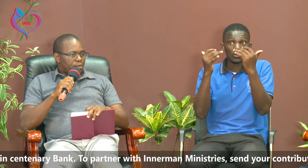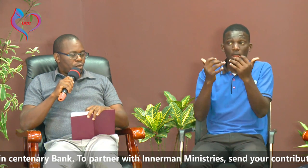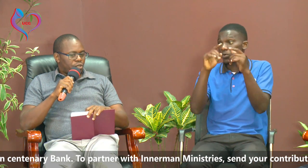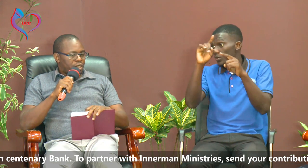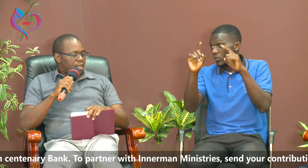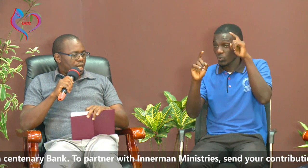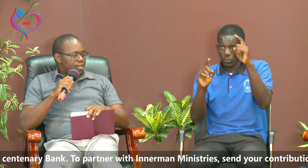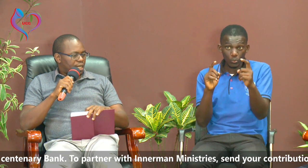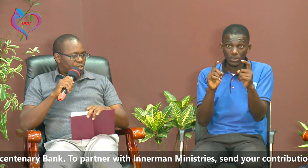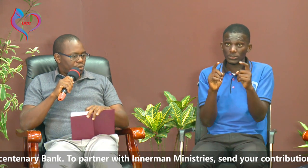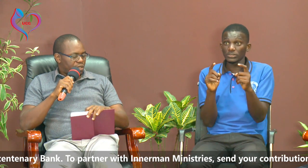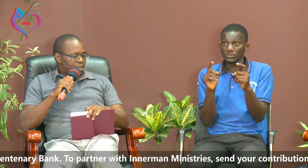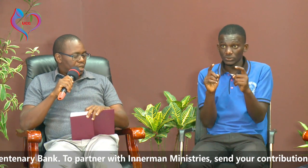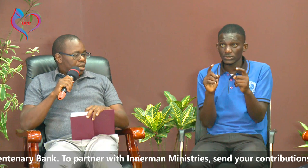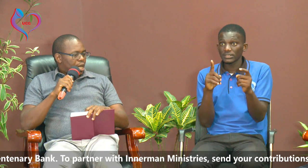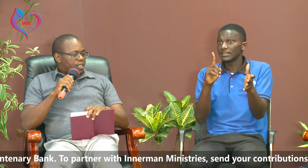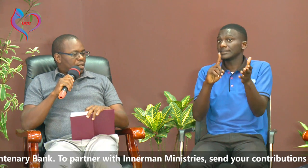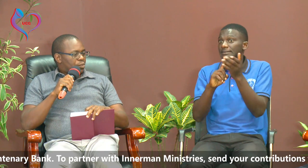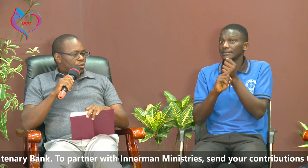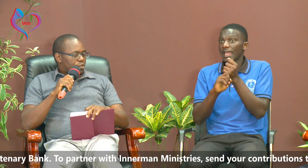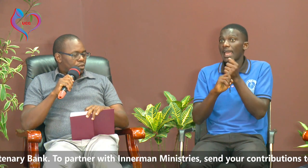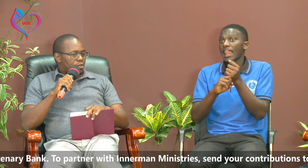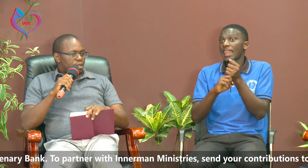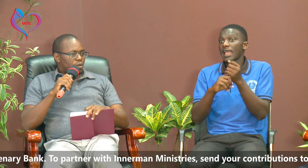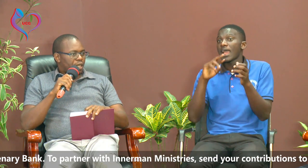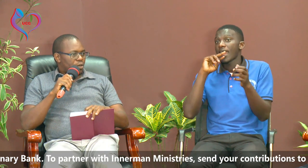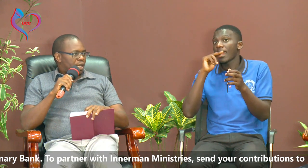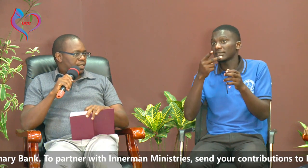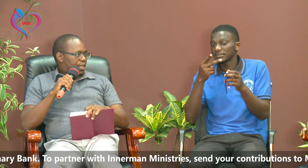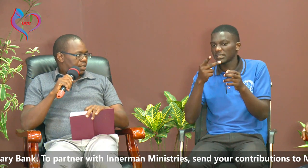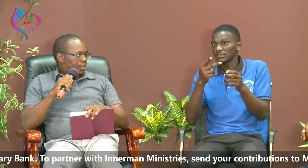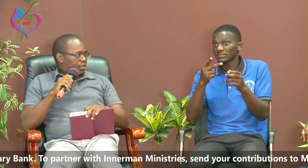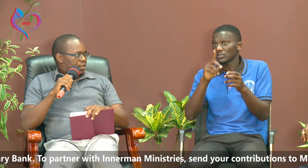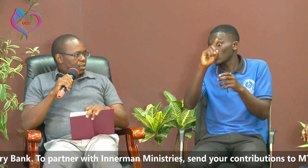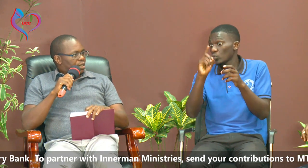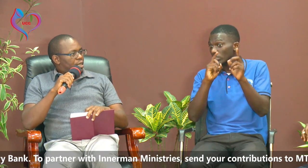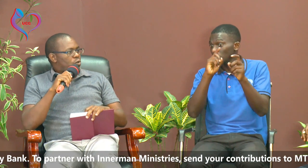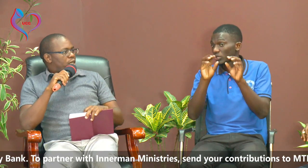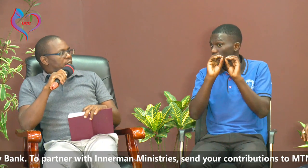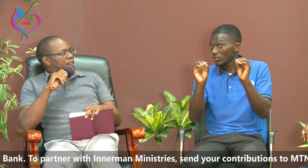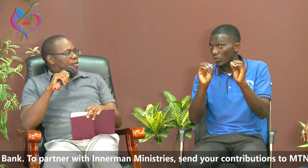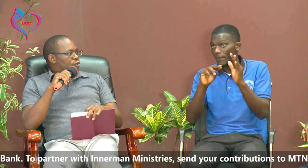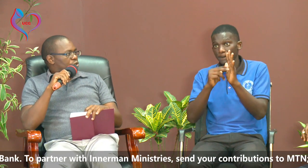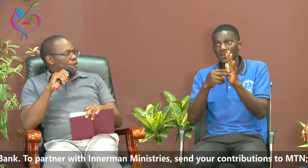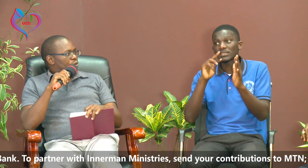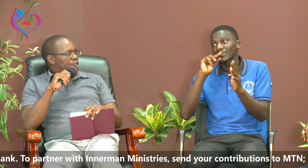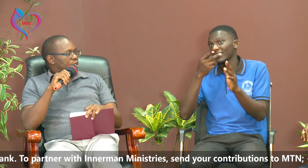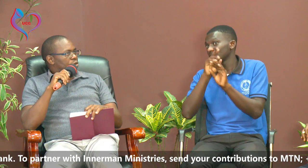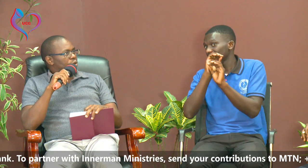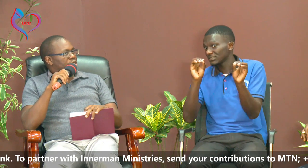bi hostinga answers ku nsi awatali bibuuzo tuwabeerawo answers okay. Era quality y'ekibuuzo kyo omutindo